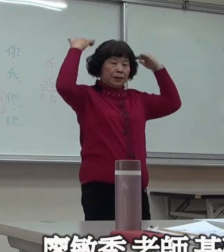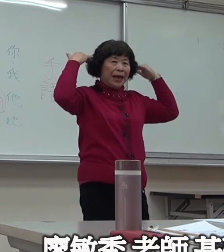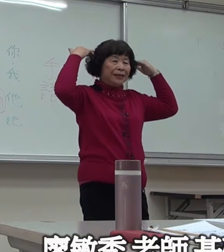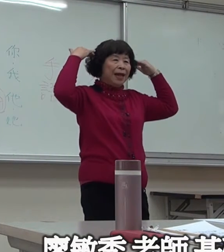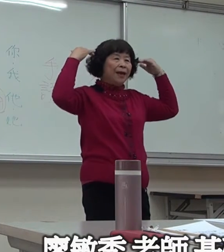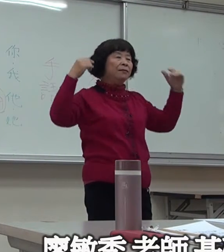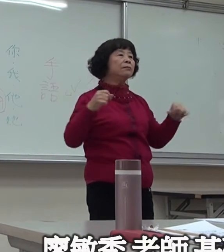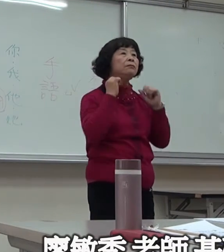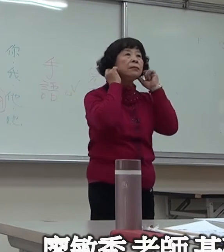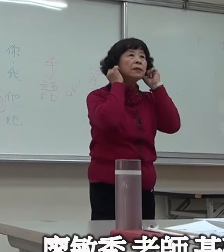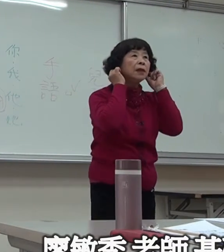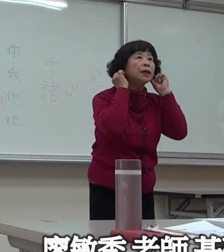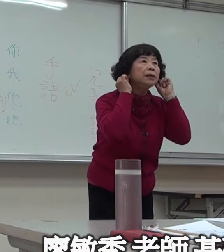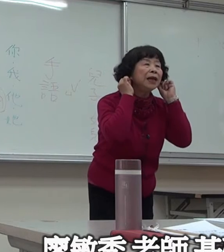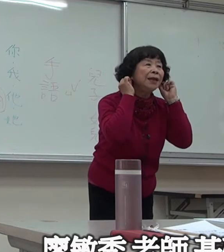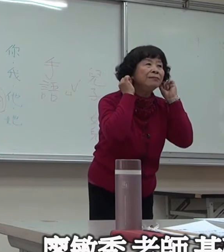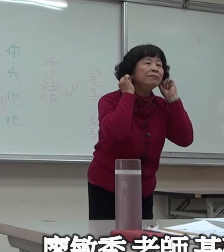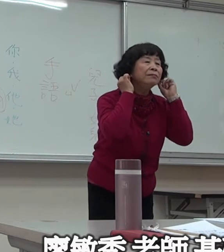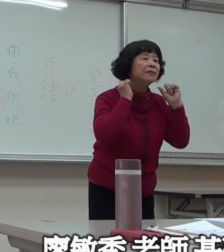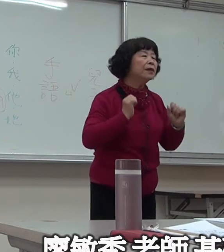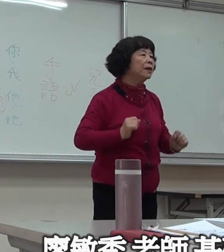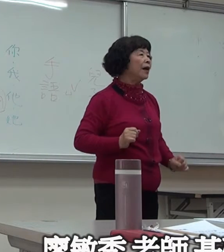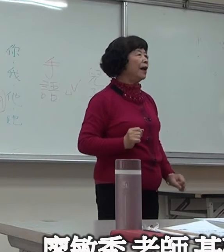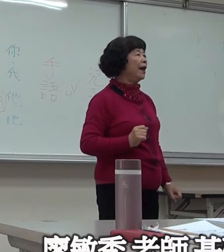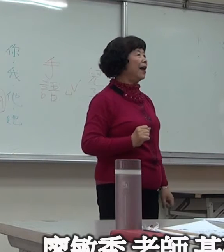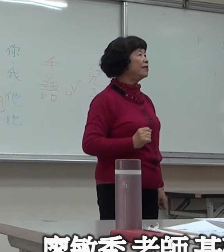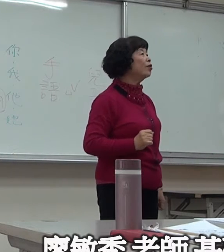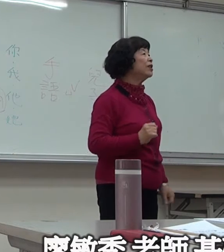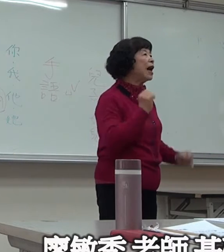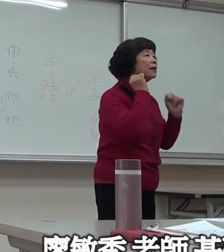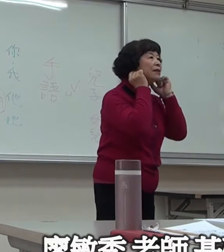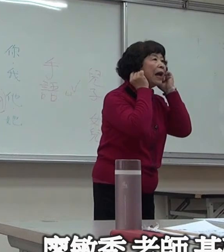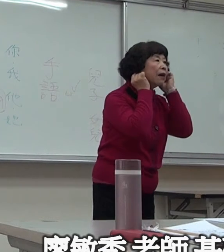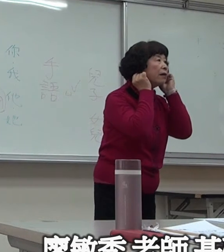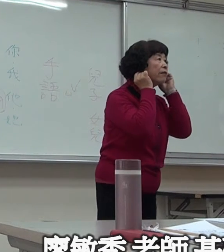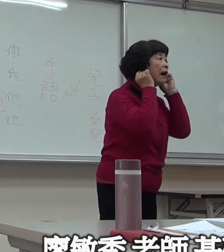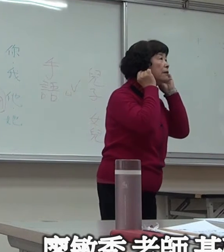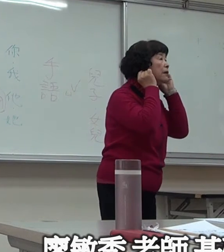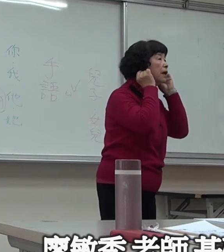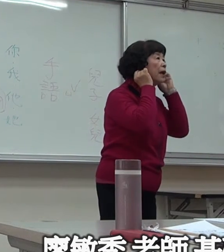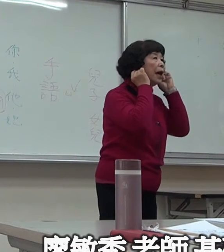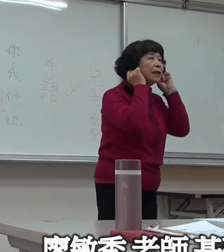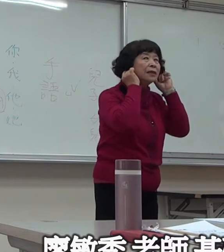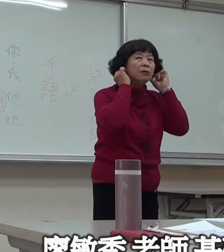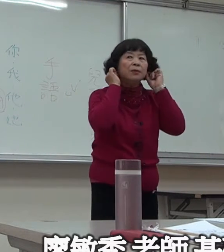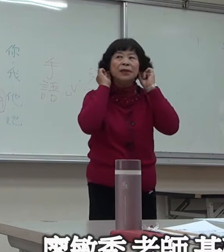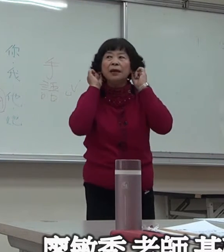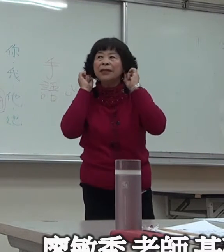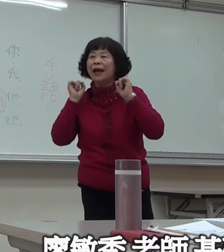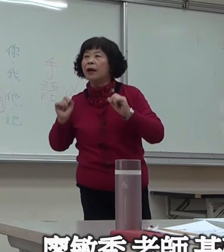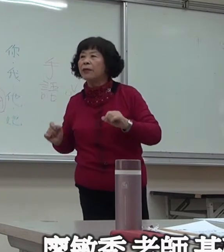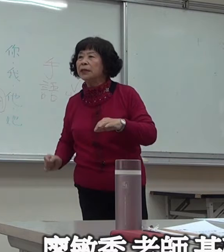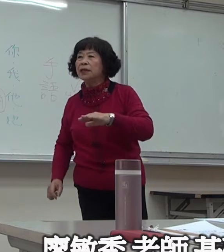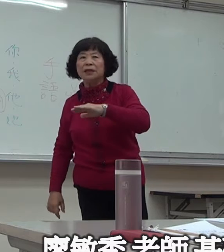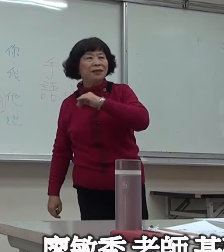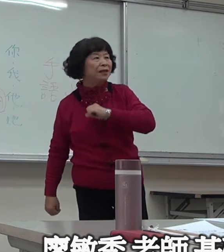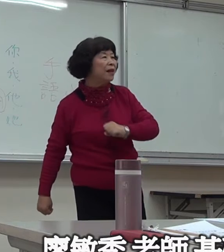男生、女生，哎，冲啥？戴耳环。啊，可是我们现在要戴耳环的人真的